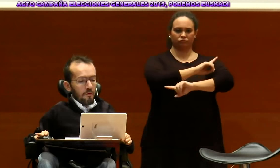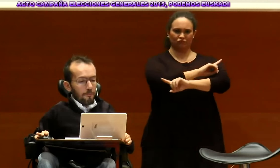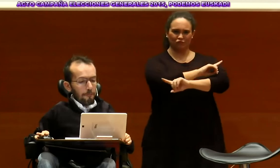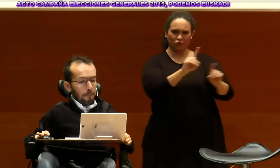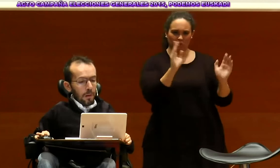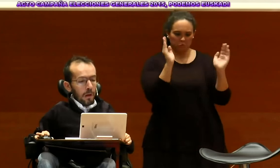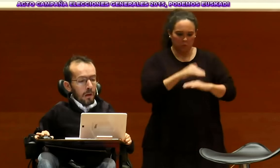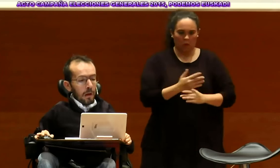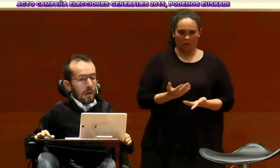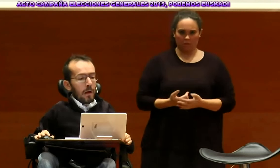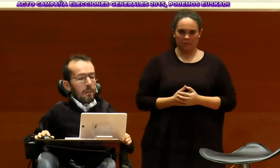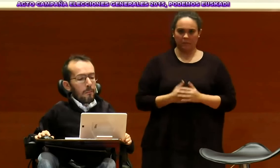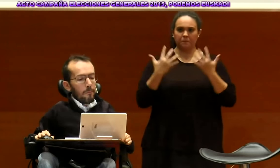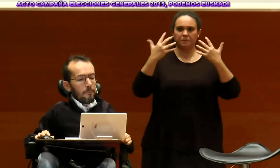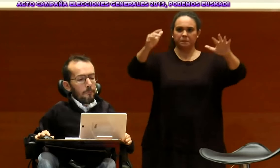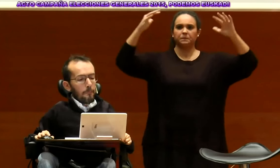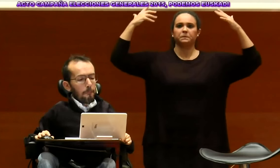hemos dicho.